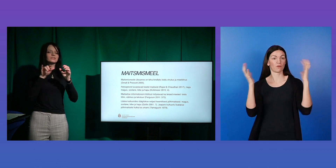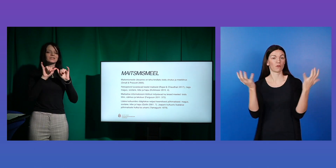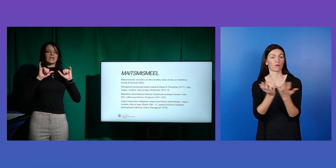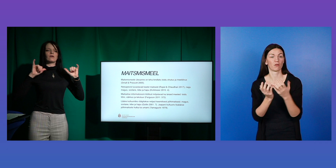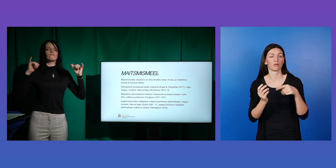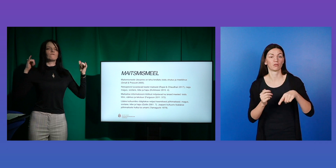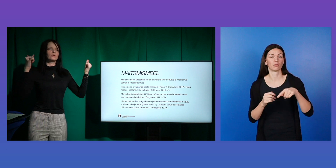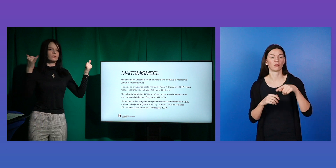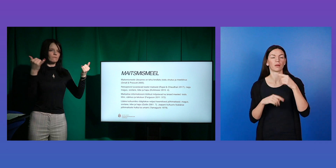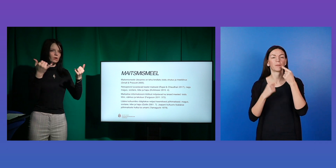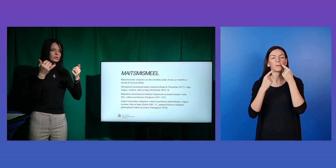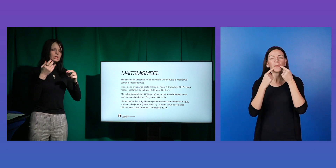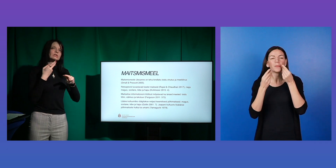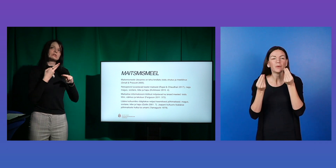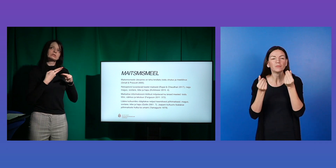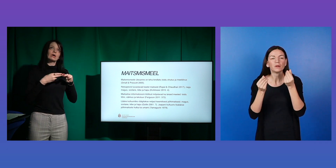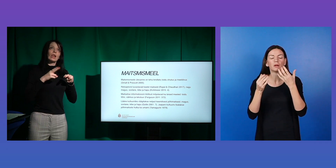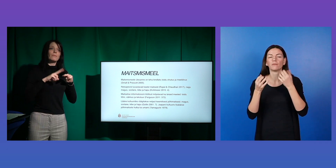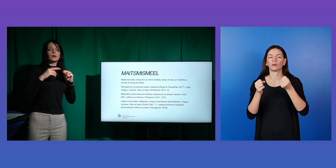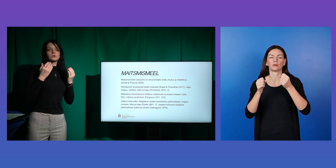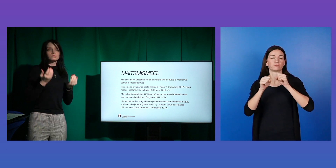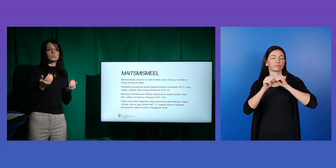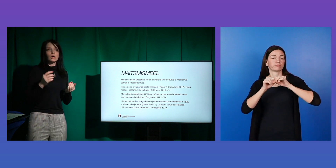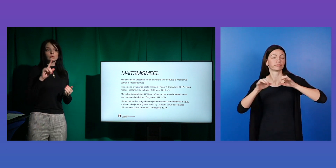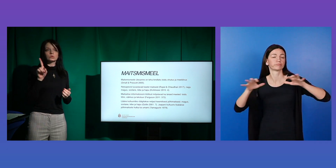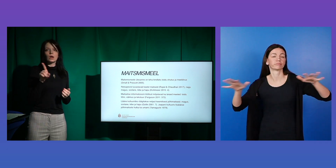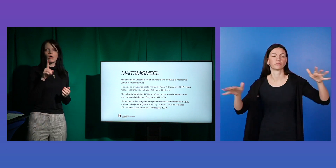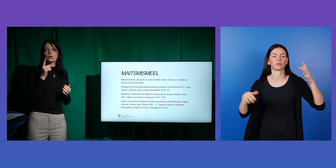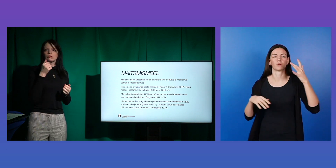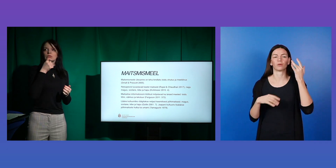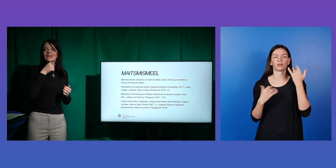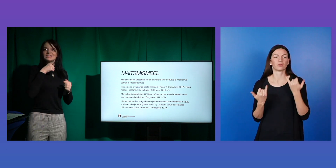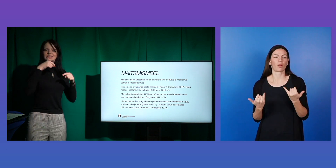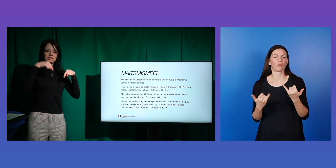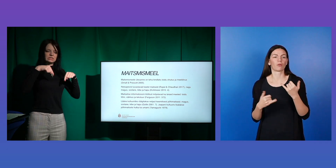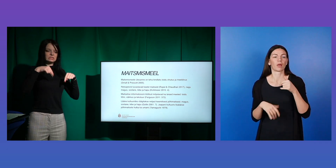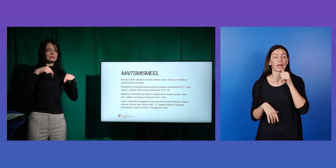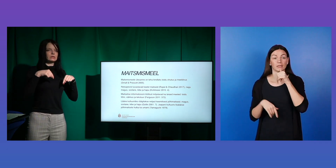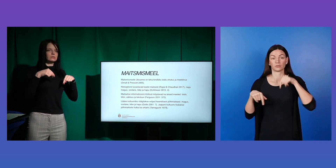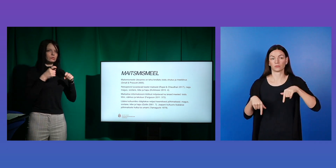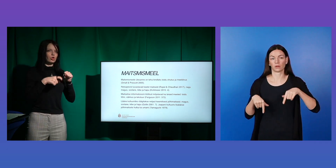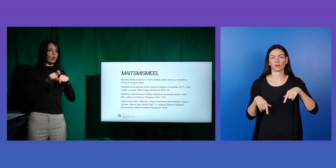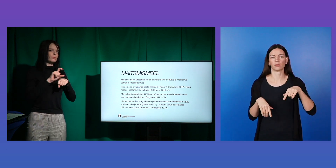Et praegusel ajal maailmas väga palju maitsed levivad.